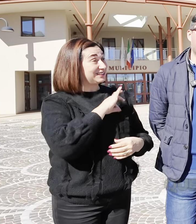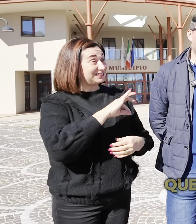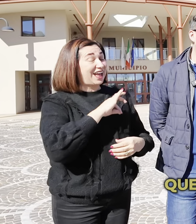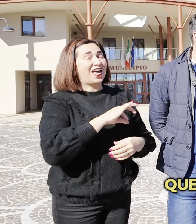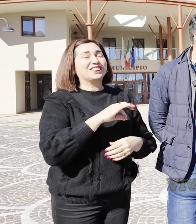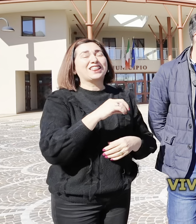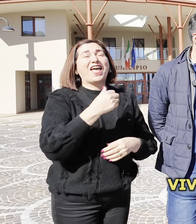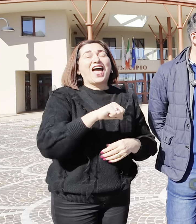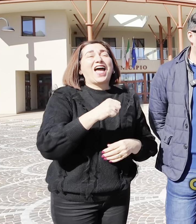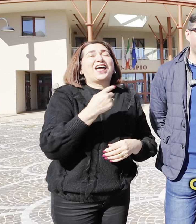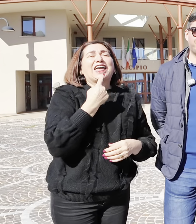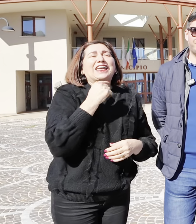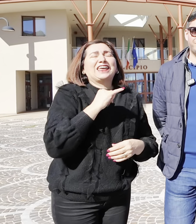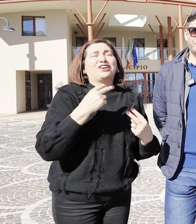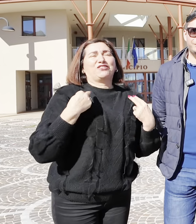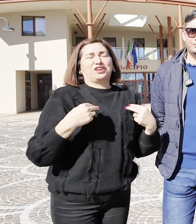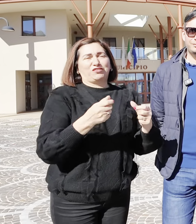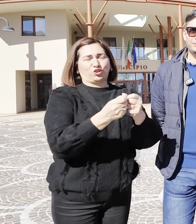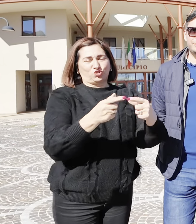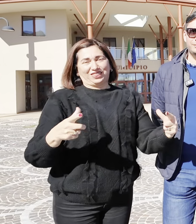per quelli che vivono in città.